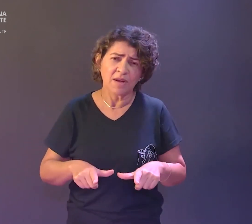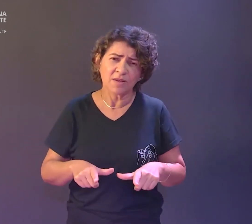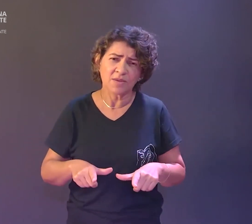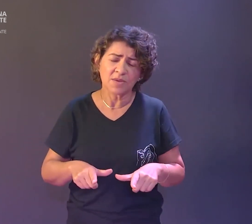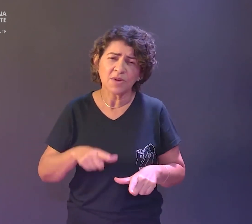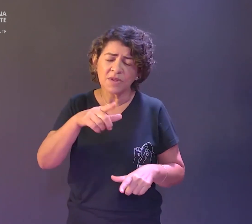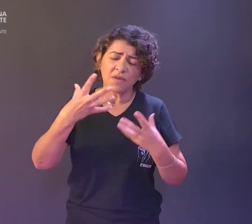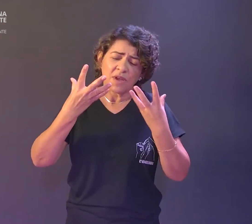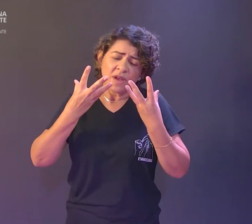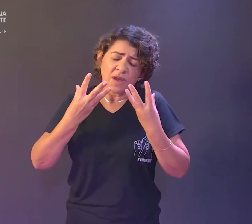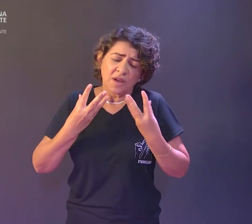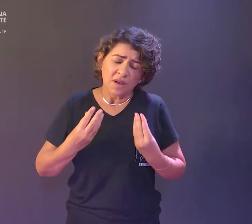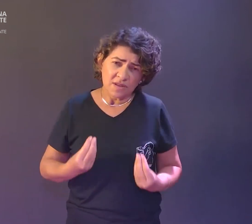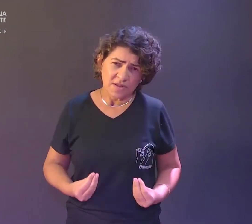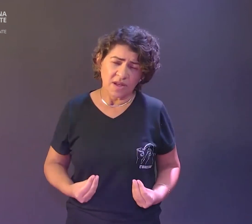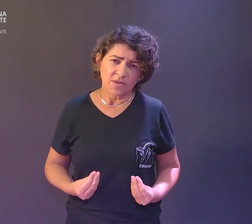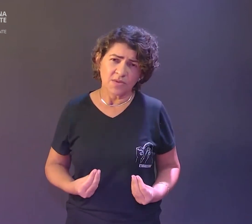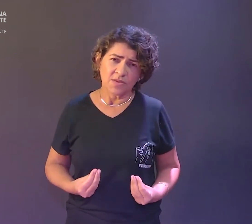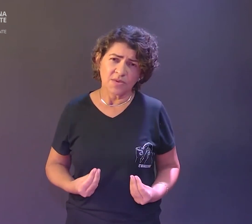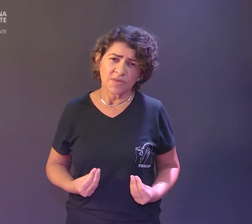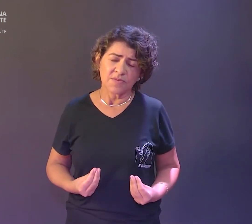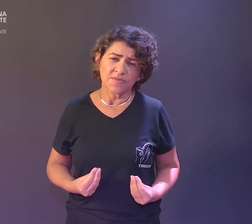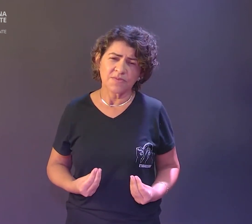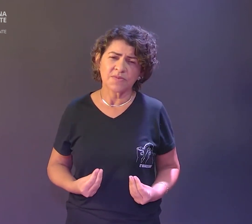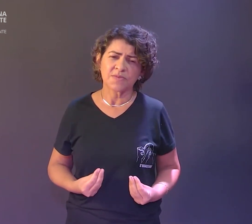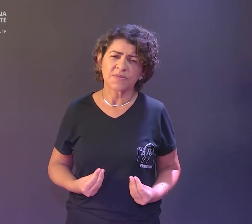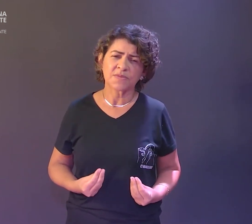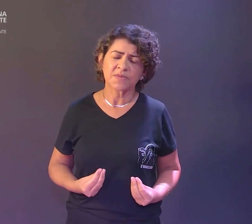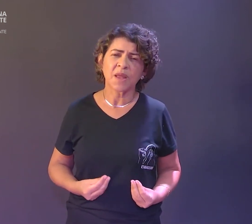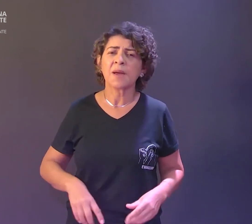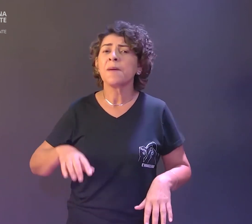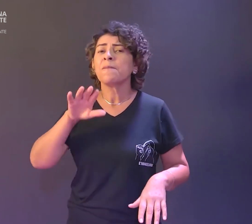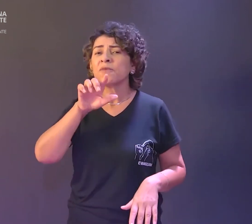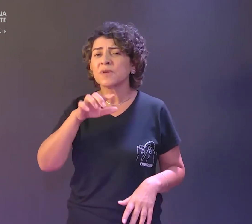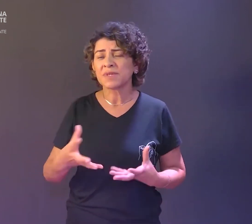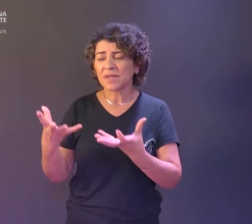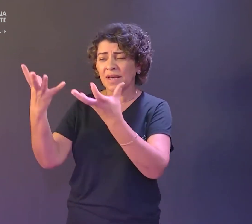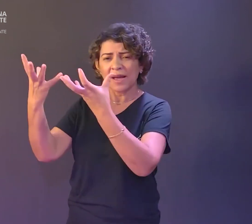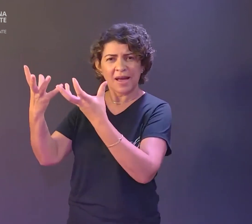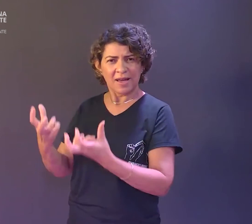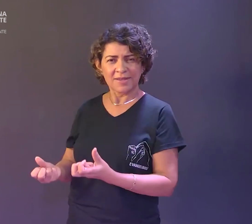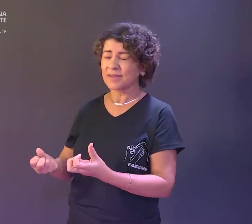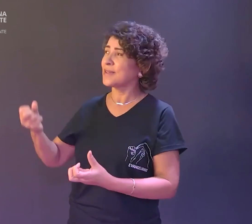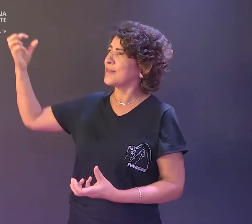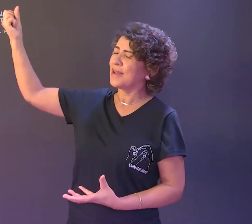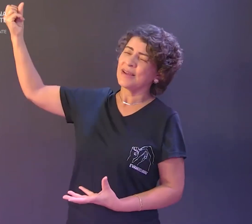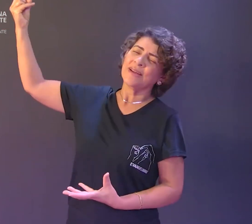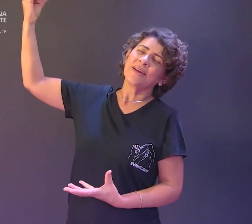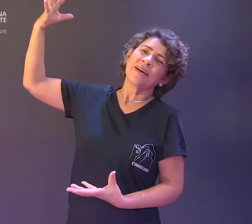que seja o ídolo, permita que Deus lance luz sobre o seu coração e destrone-o,